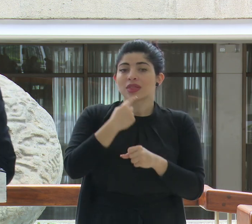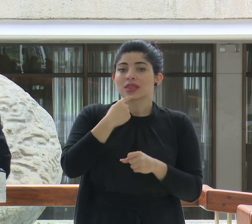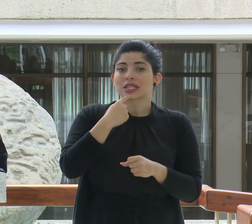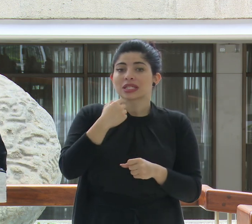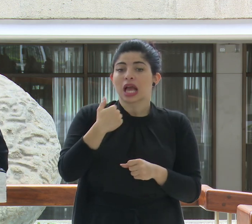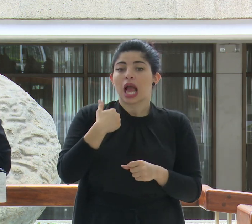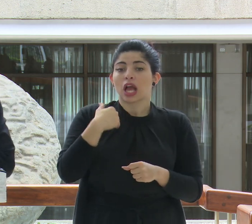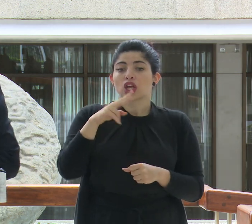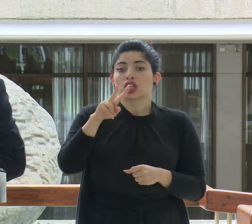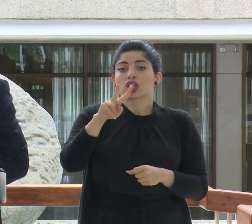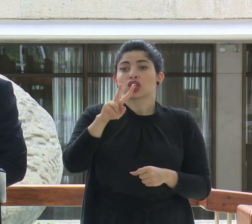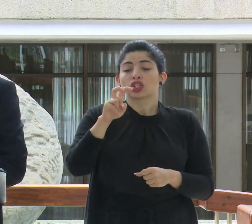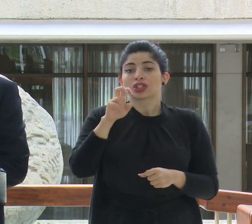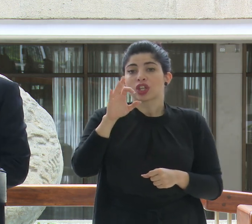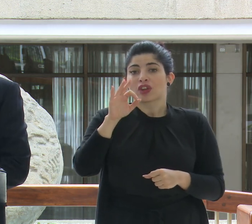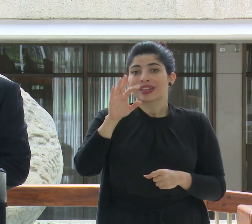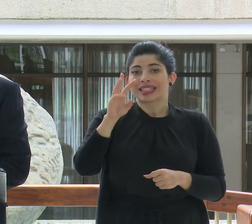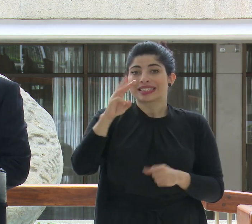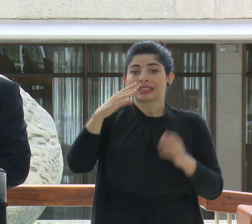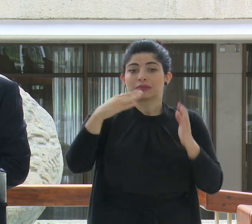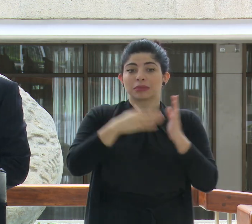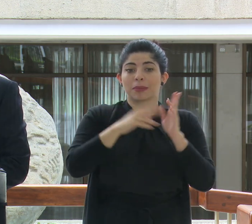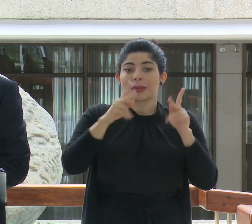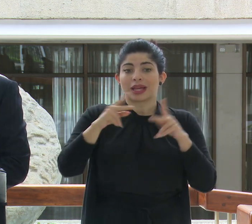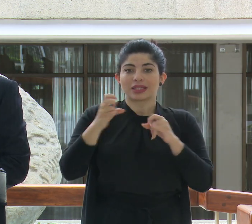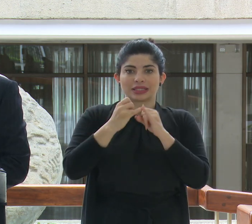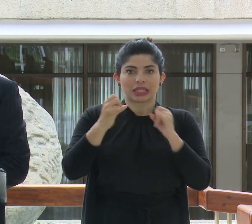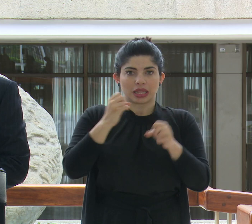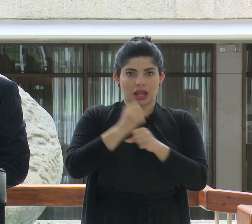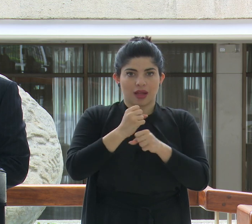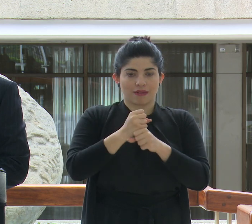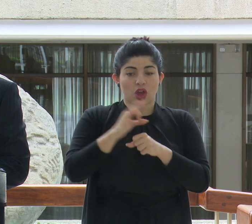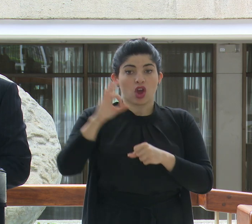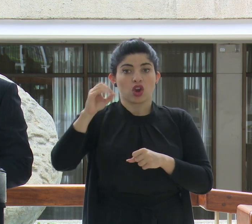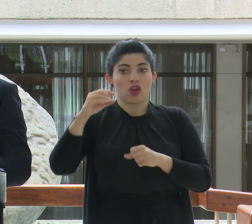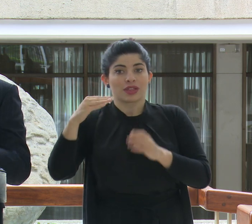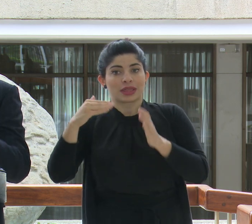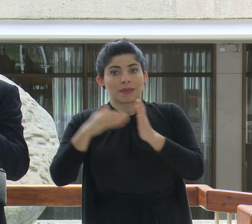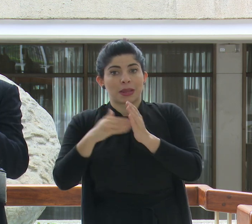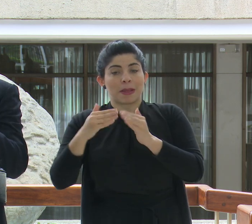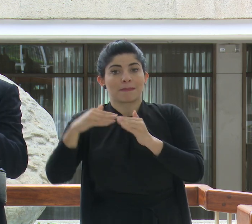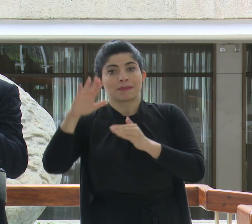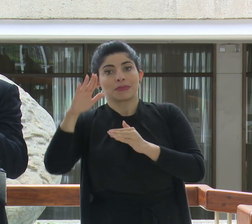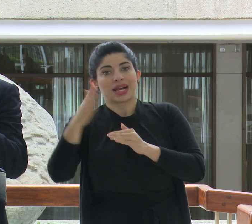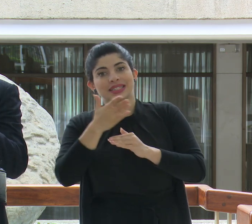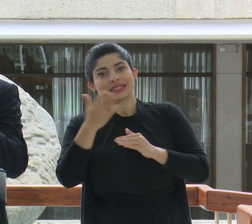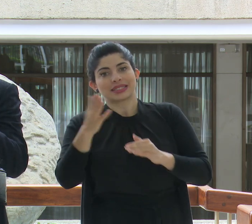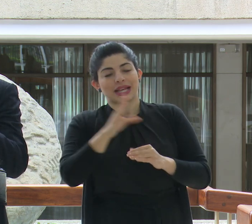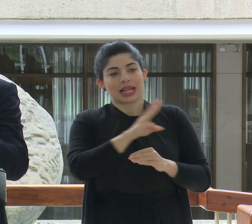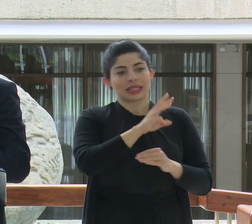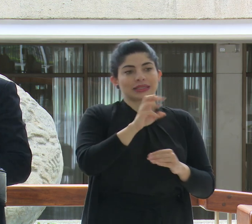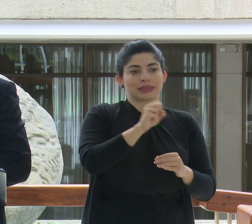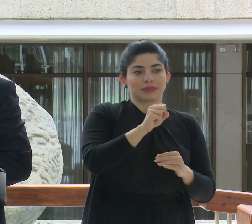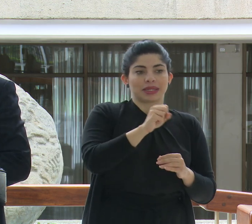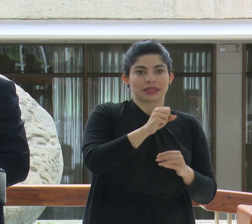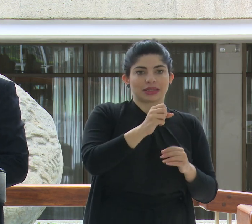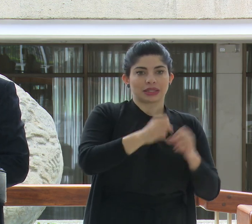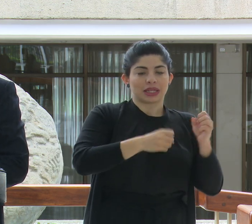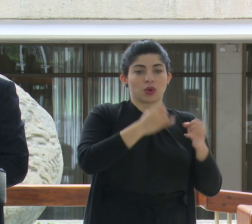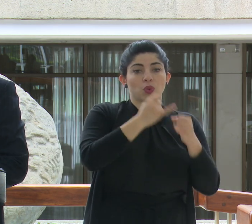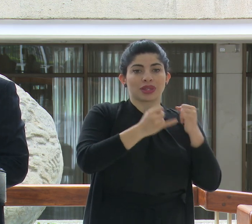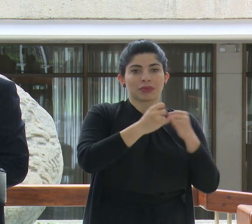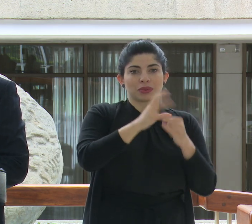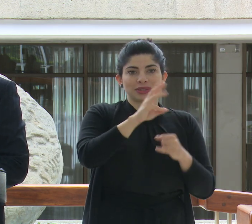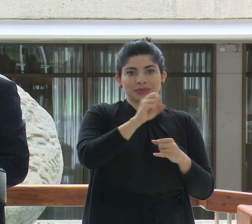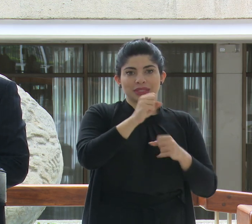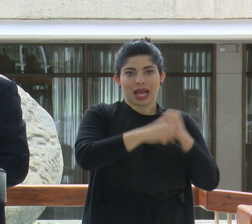tenemos a 296 mil personas desempleadas, 90 mil más que el segundo semestre del año pasado. Señor